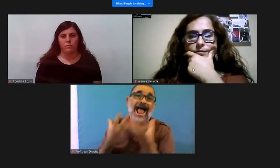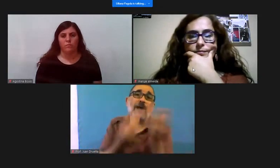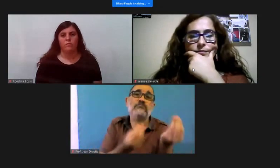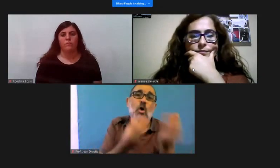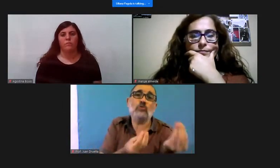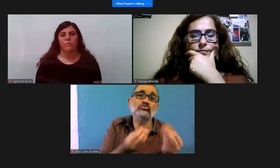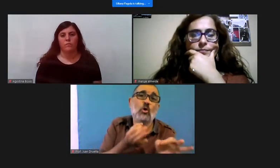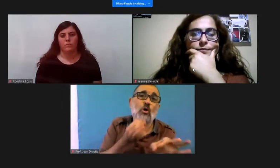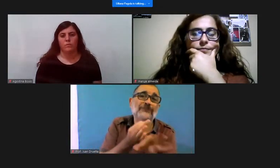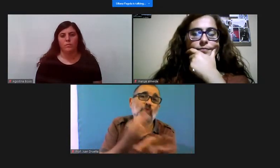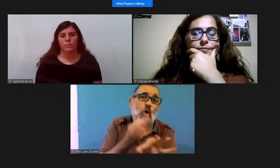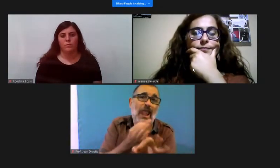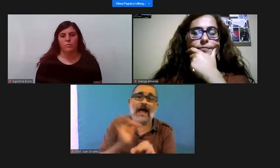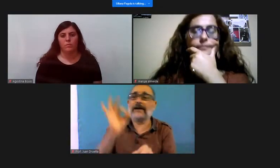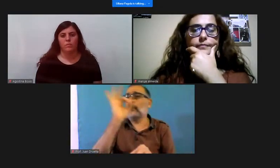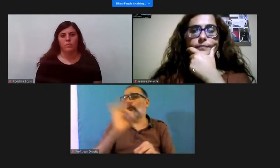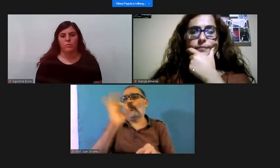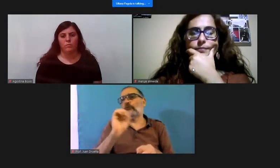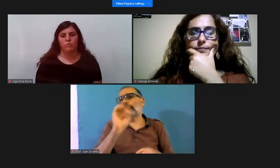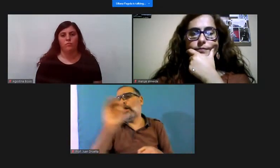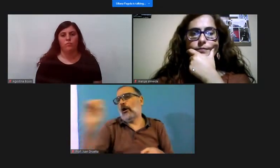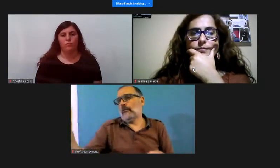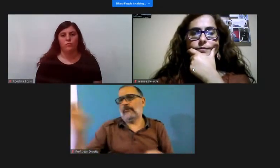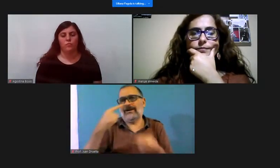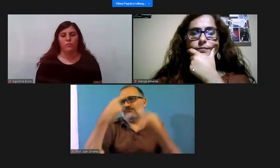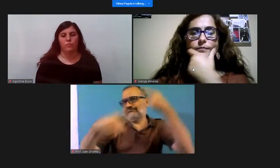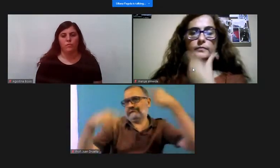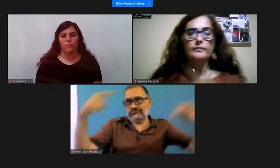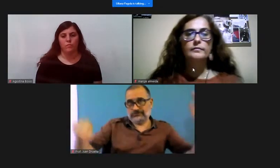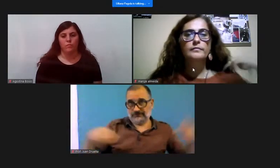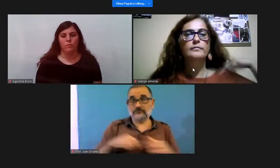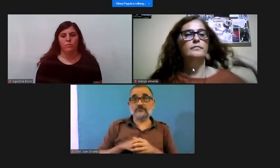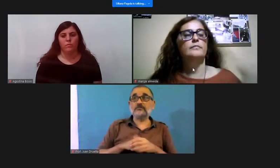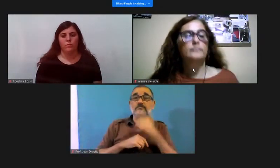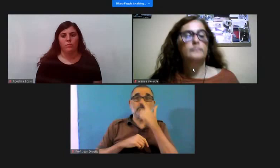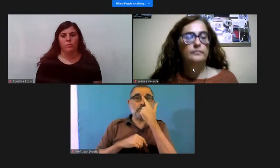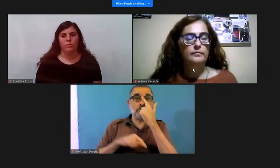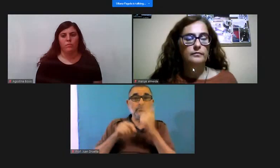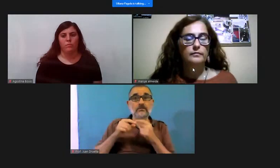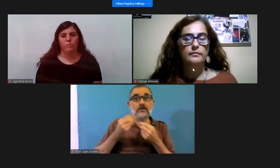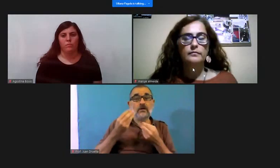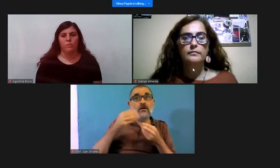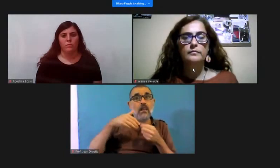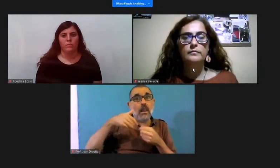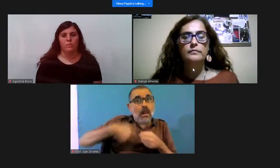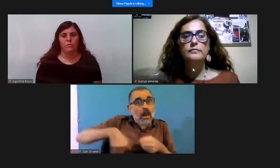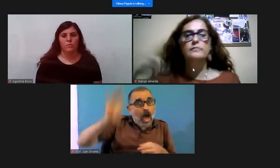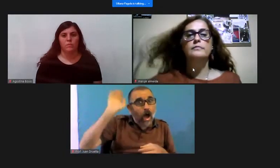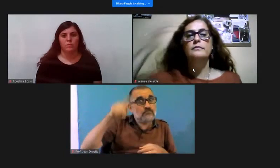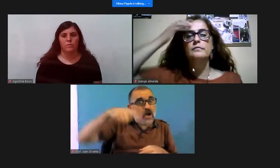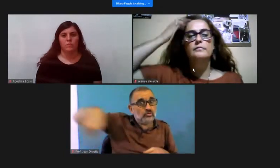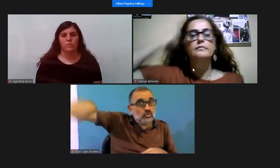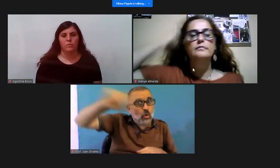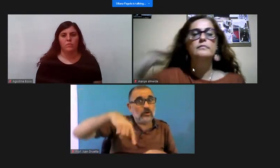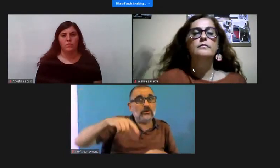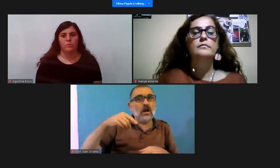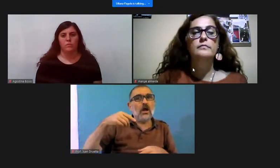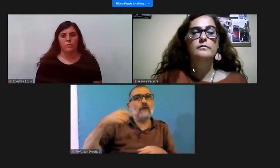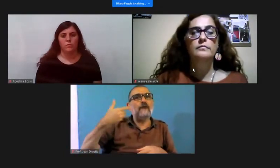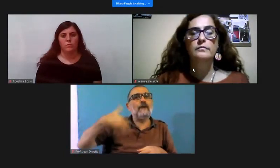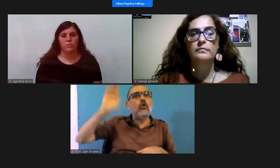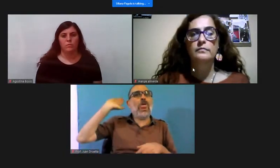referente o apoyo escolar, o bueno, les ponen diferentes nombres a los cargos que ocupan dentro de las